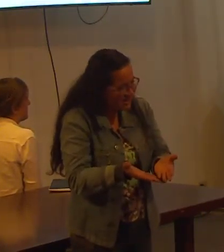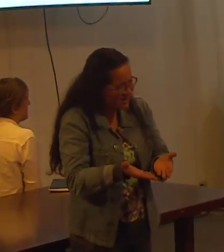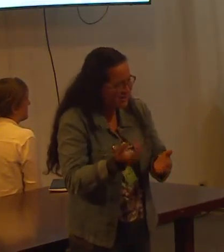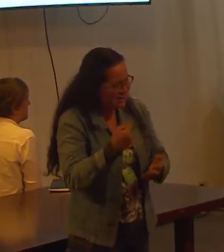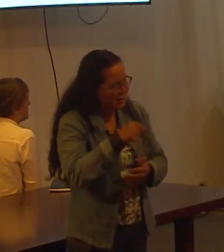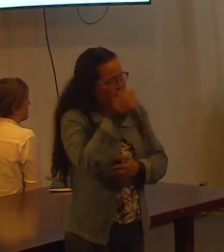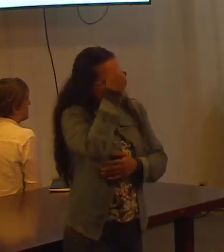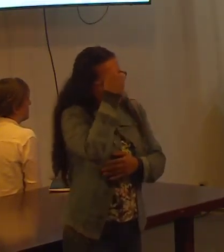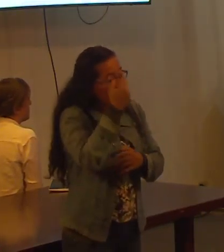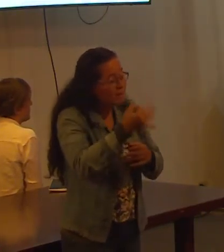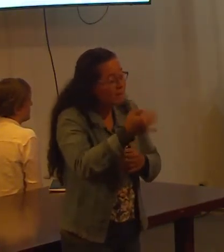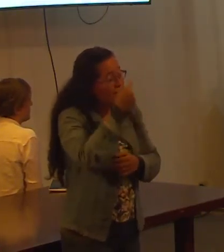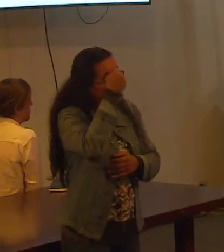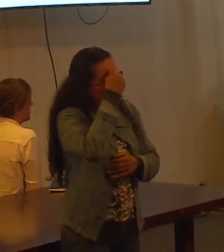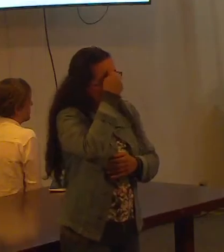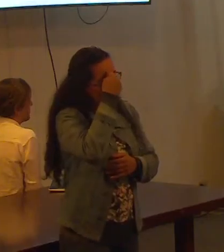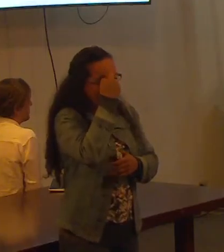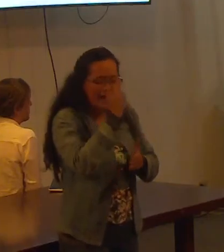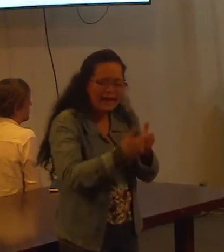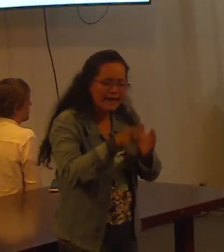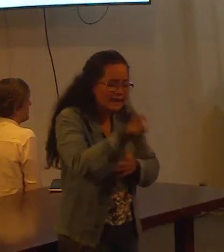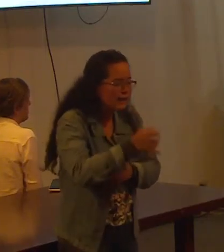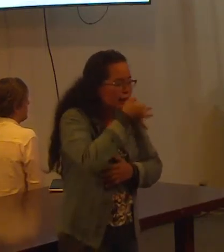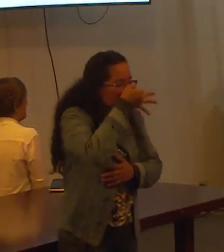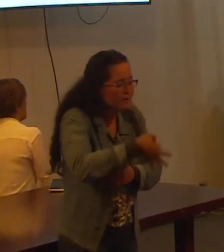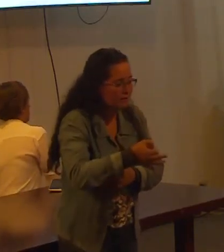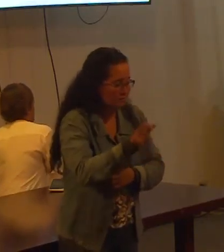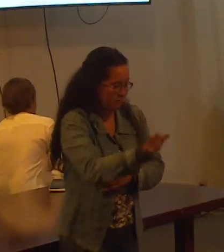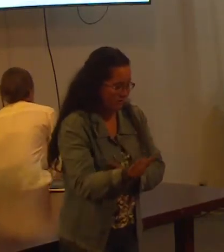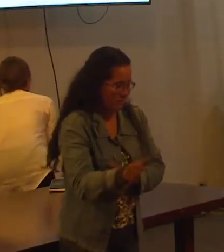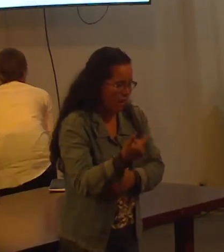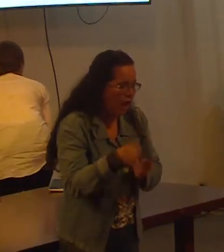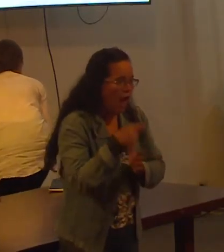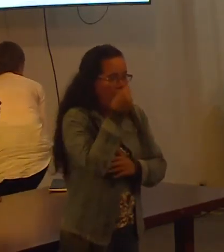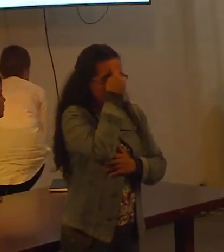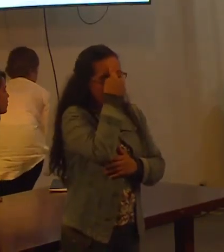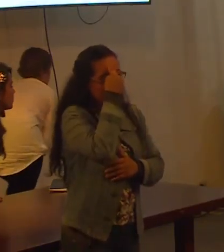siempre en lo que él necesita de verdad.